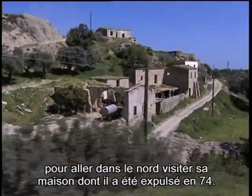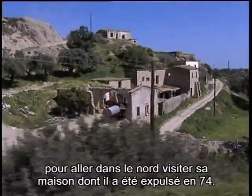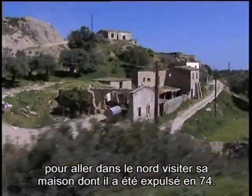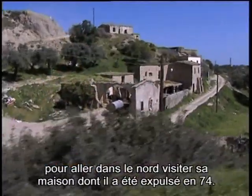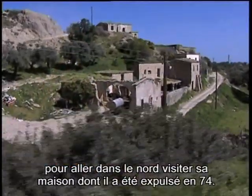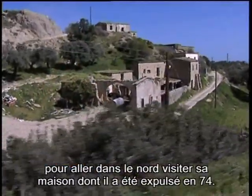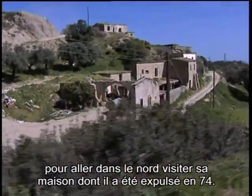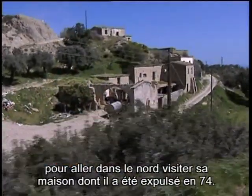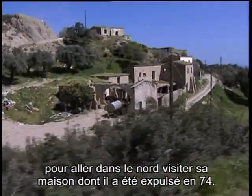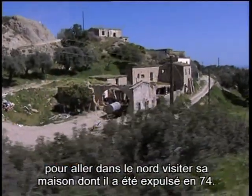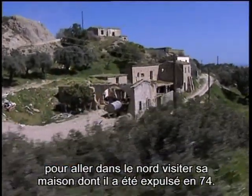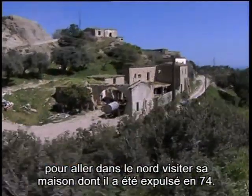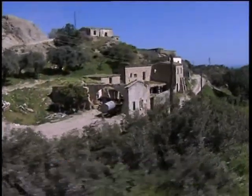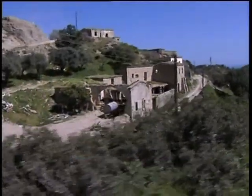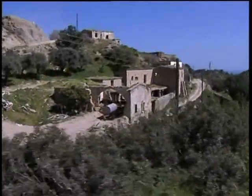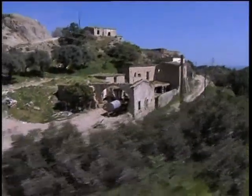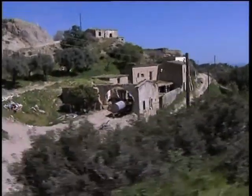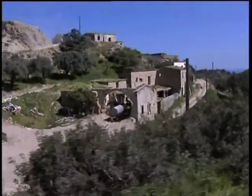expulsé en 1974.